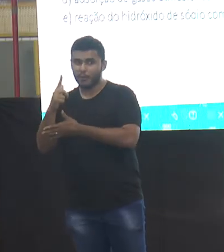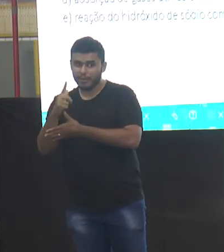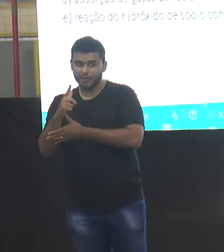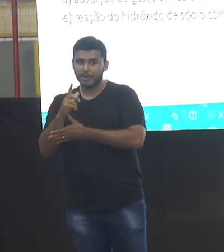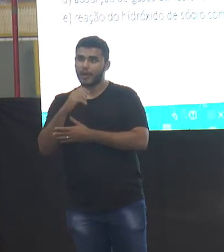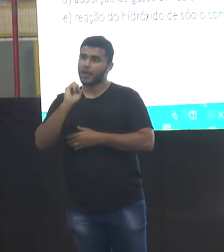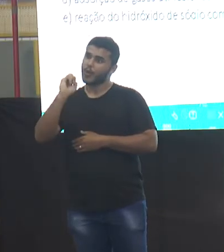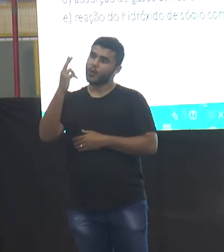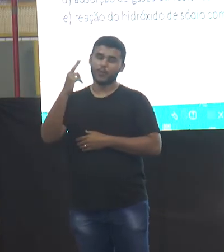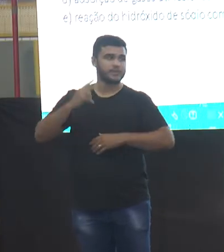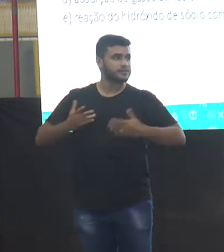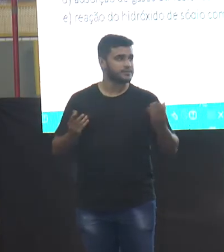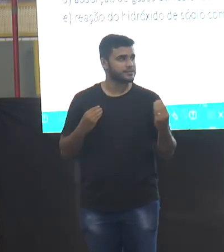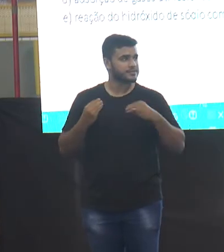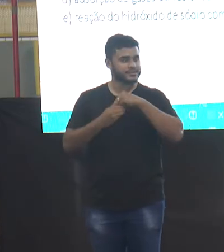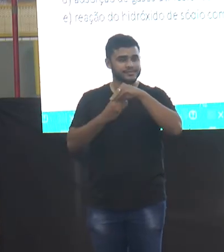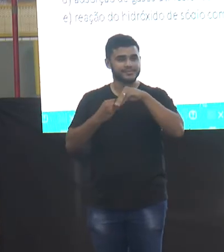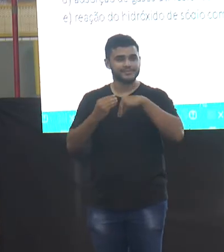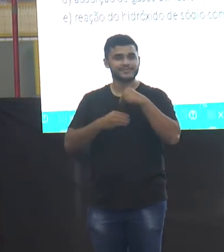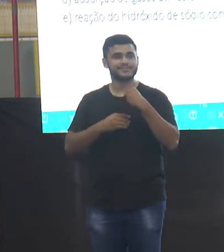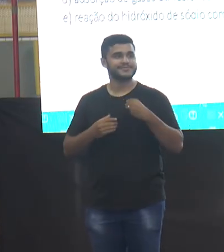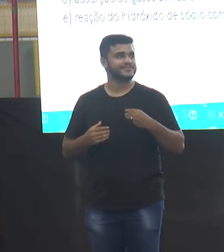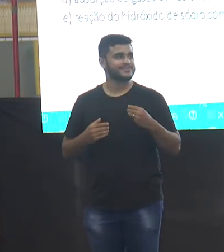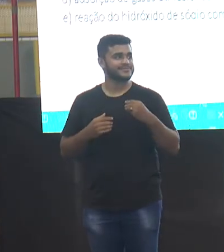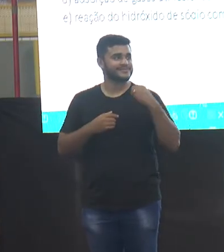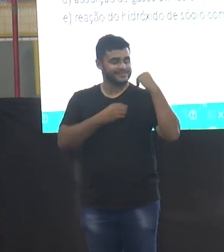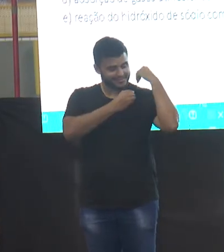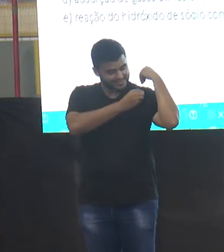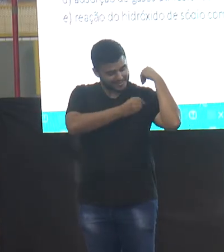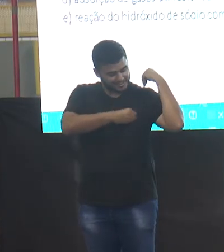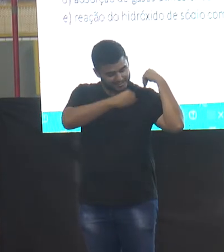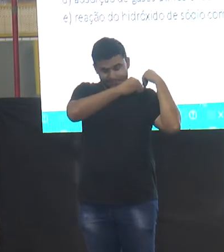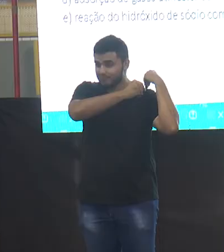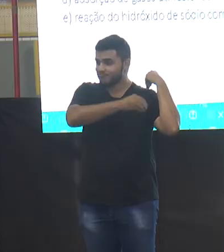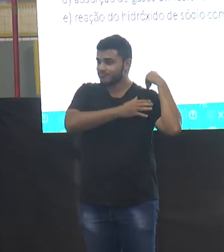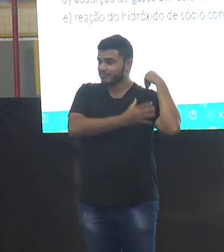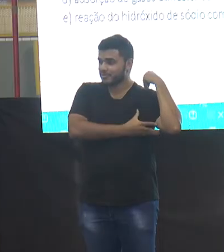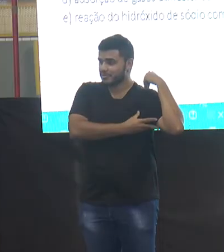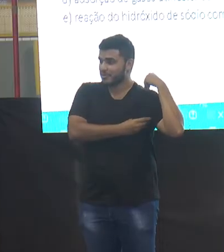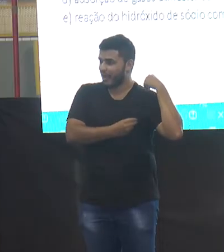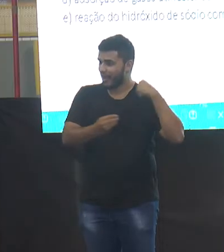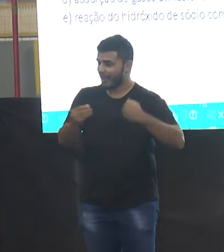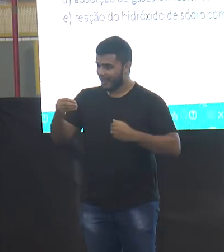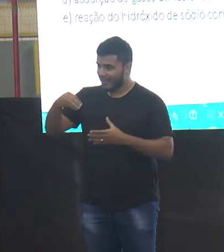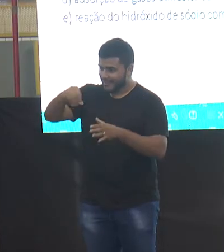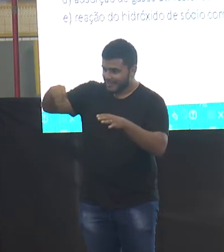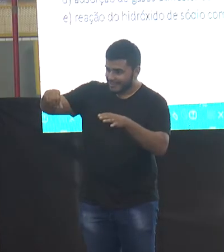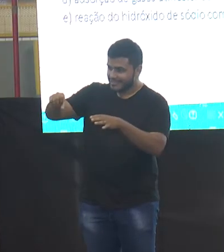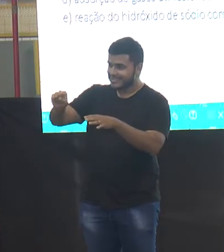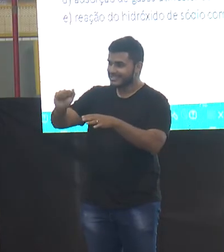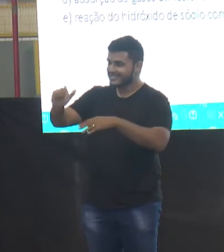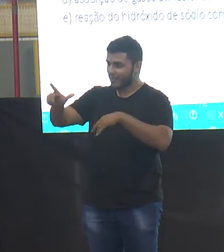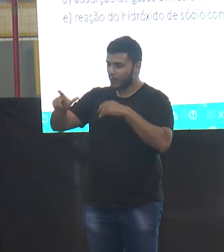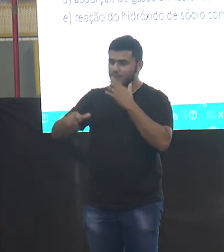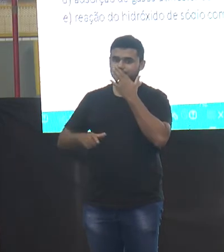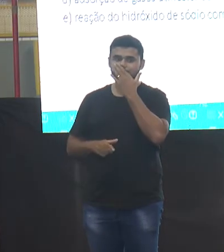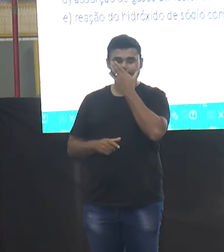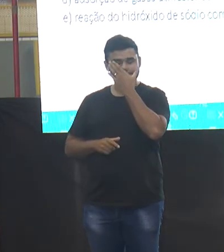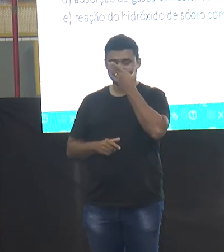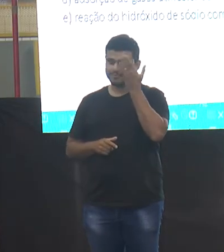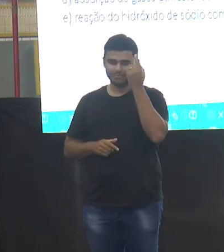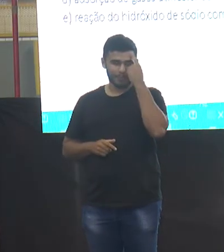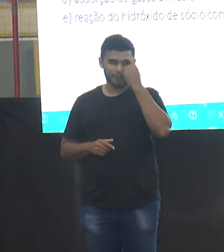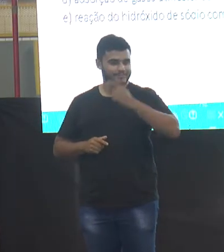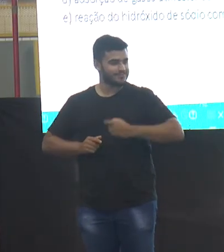Gente, você acha que você é um produtor de sal, é? Agora eu vou botar soda cáustica na minha axila porque eu não preciso mais comprar sal. Misericórdia,